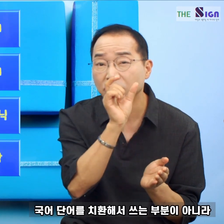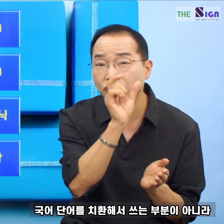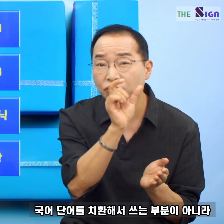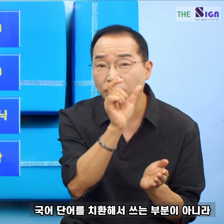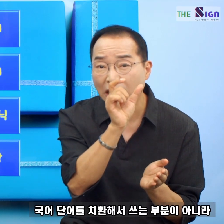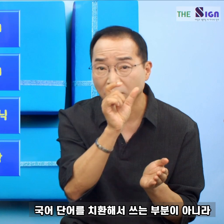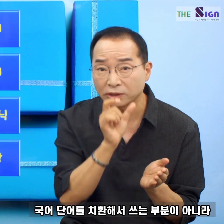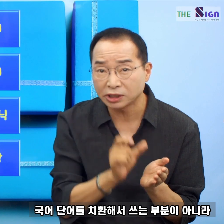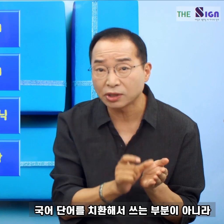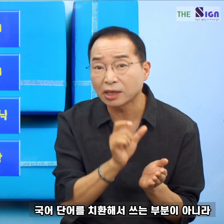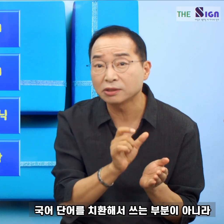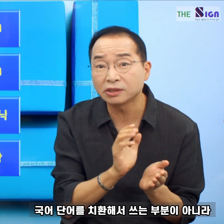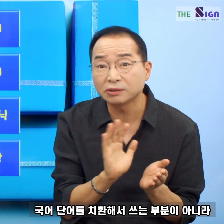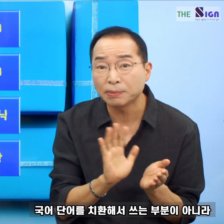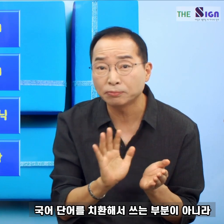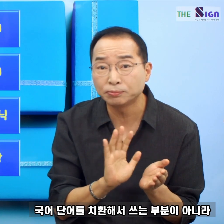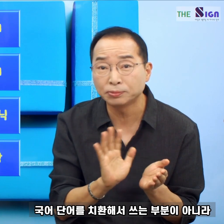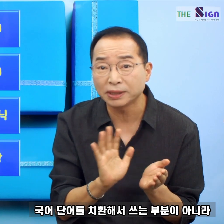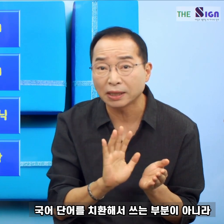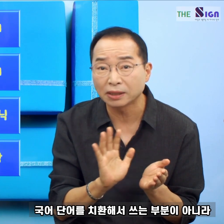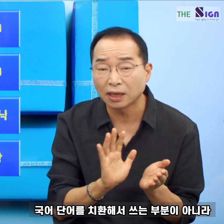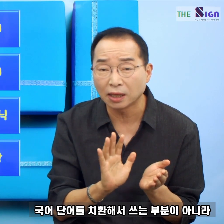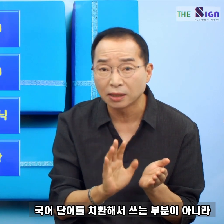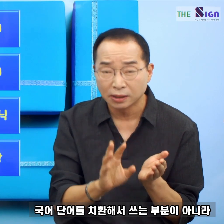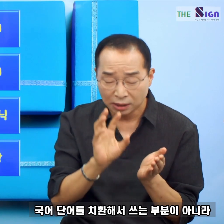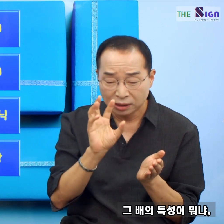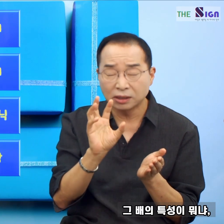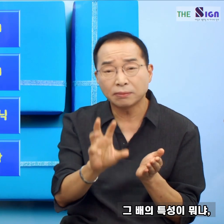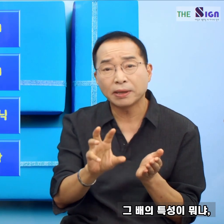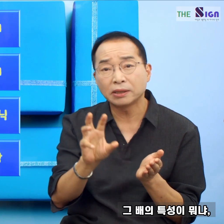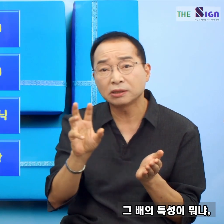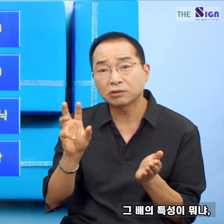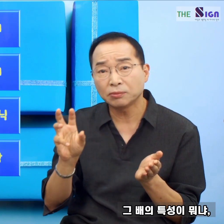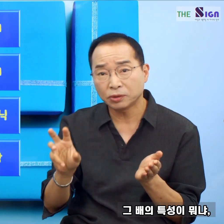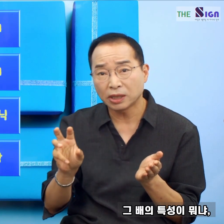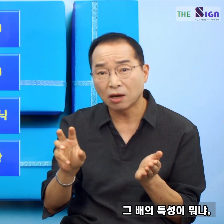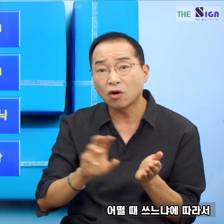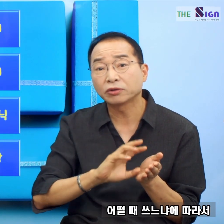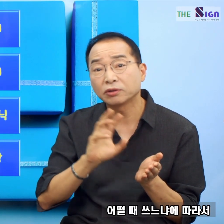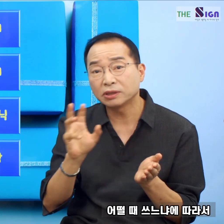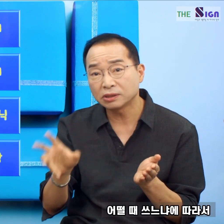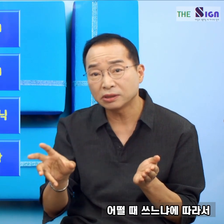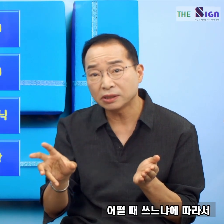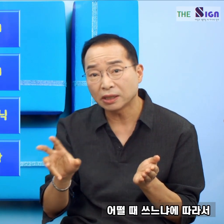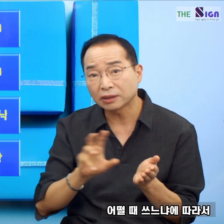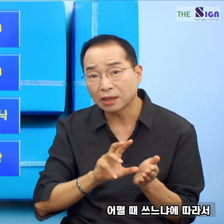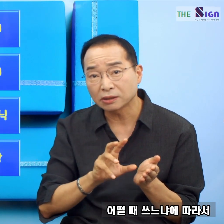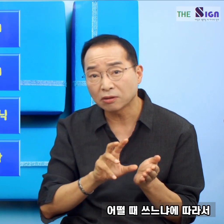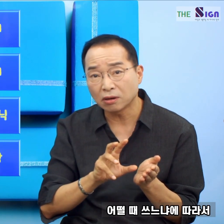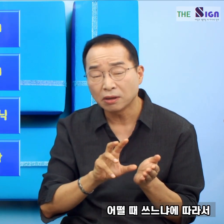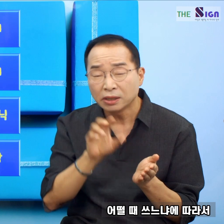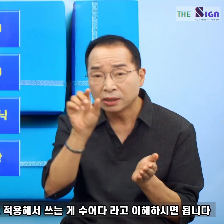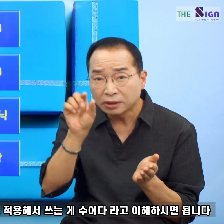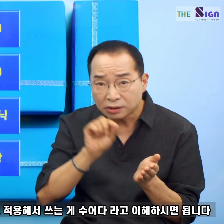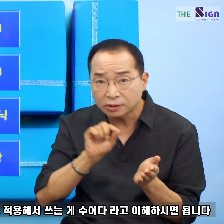국어 단어를 치환하듯 쓰는 부분이 아니라, 그 배의 특성이 뭐냐, 어떨 때 쓰느냐에 따라서 그